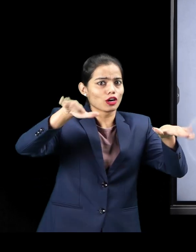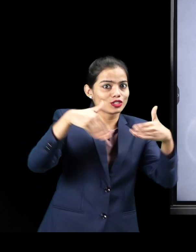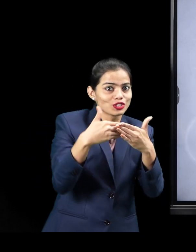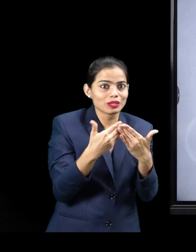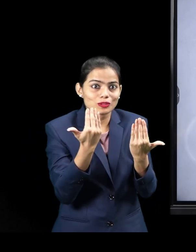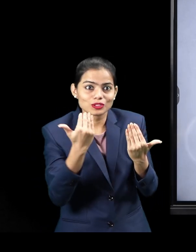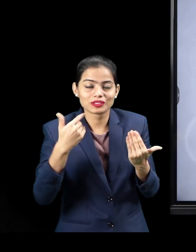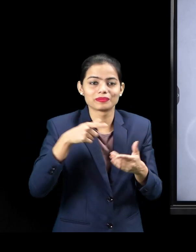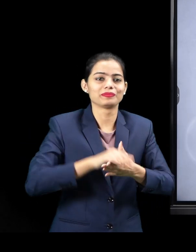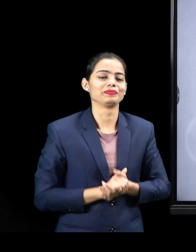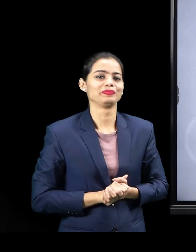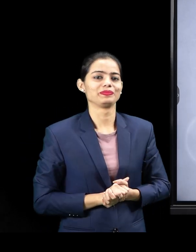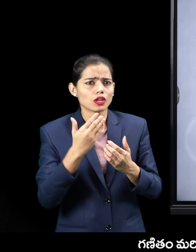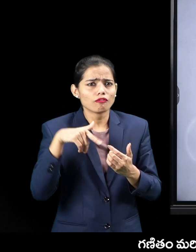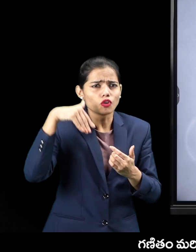సంభావ్యత.